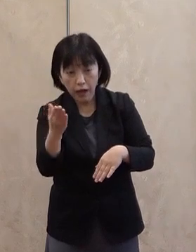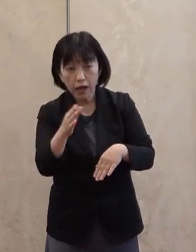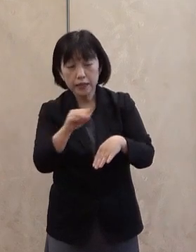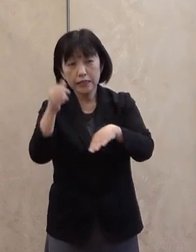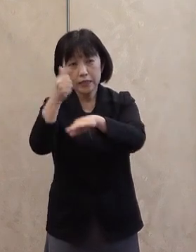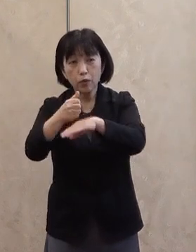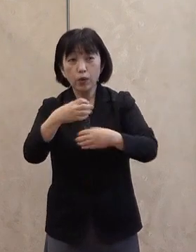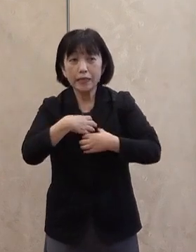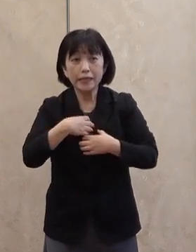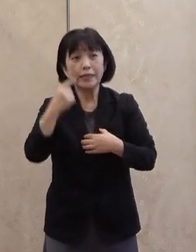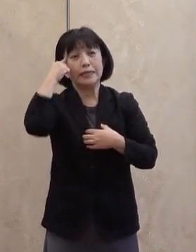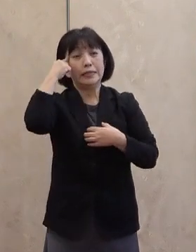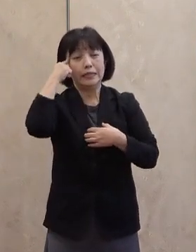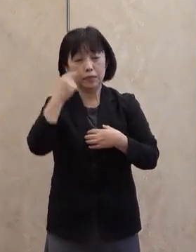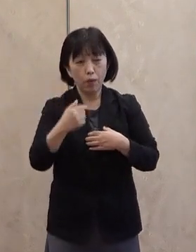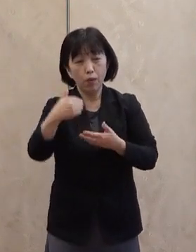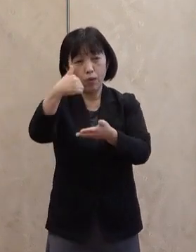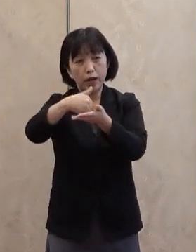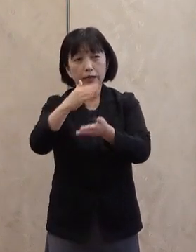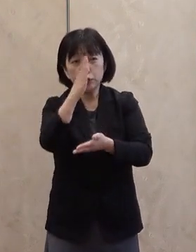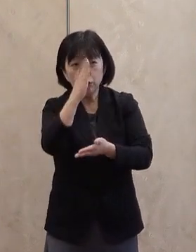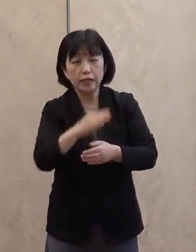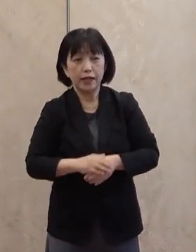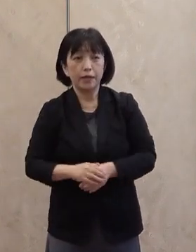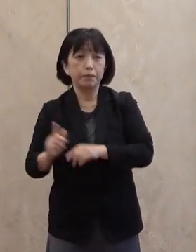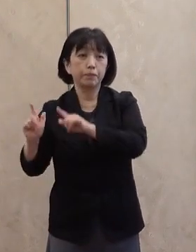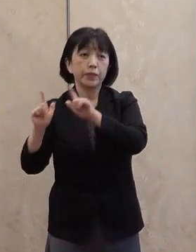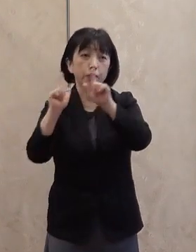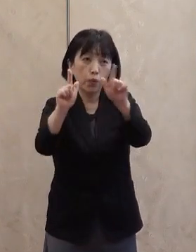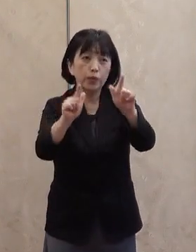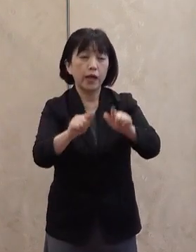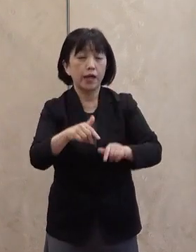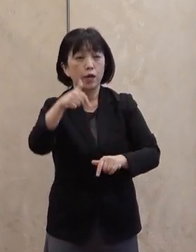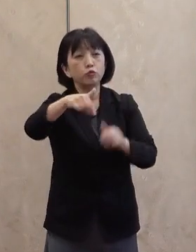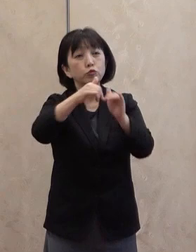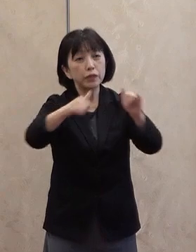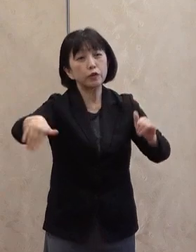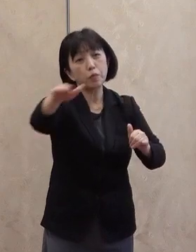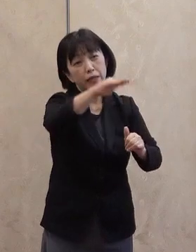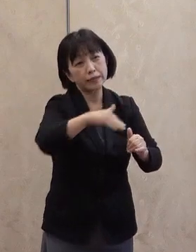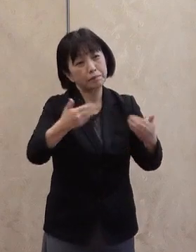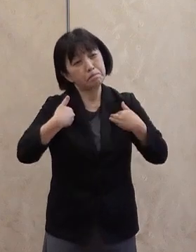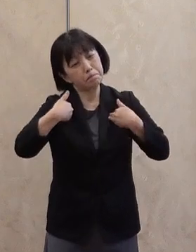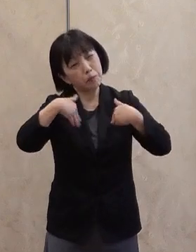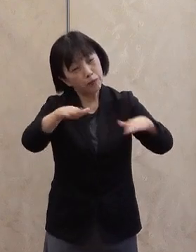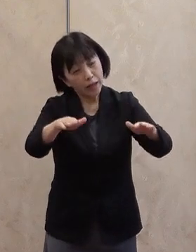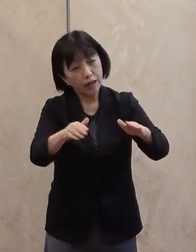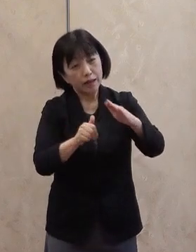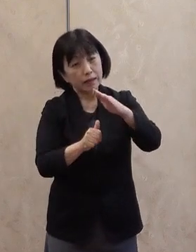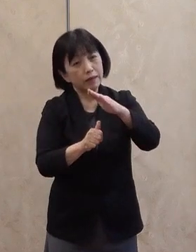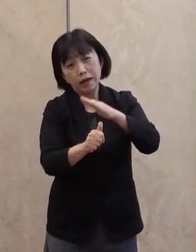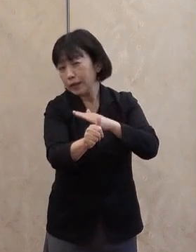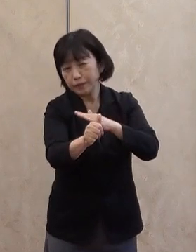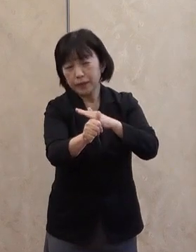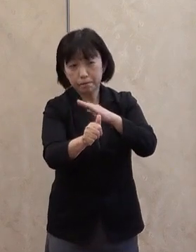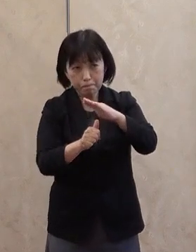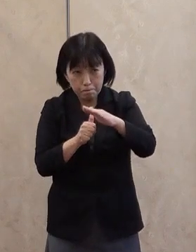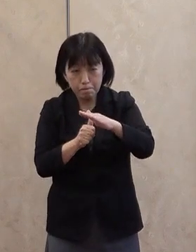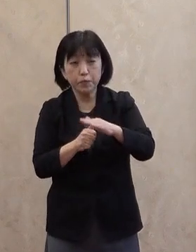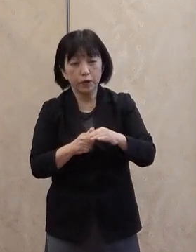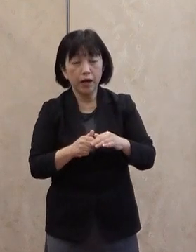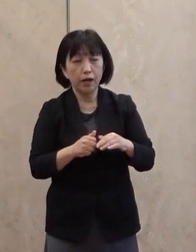機意識というか問題意識を教えてください。 まず府民の皆さんの不要不急の外出の自粛、そして夜8時までの時